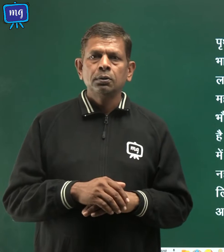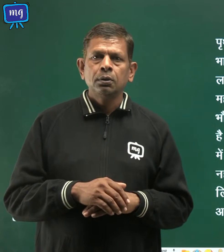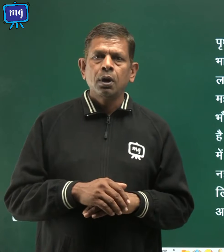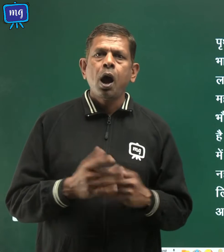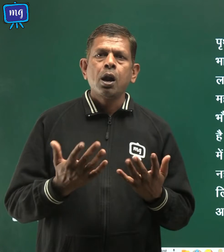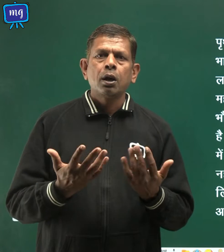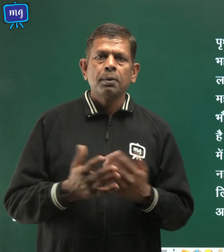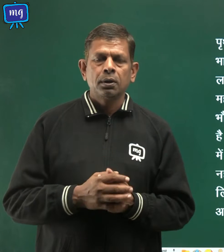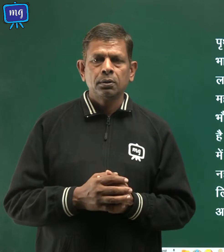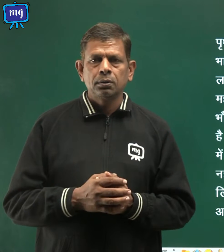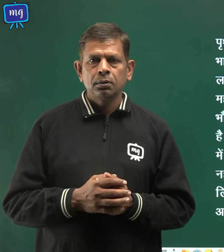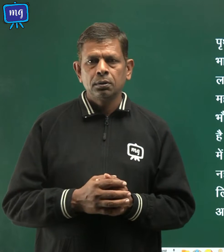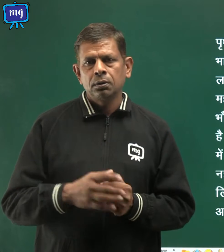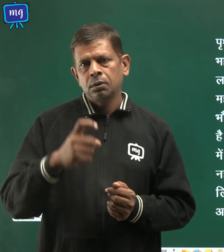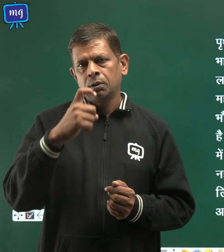लगभग